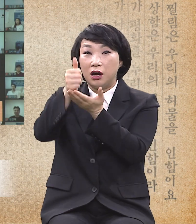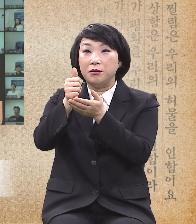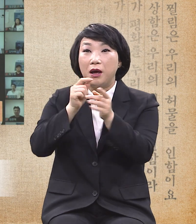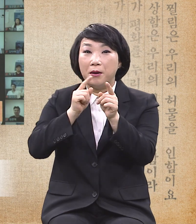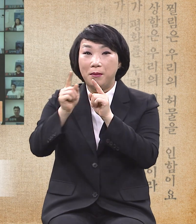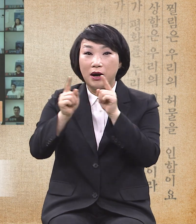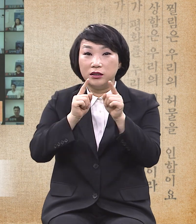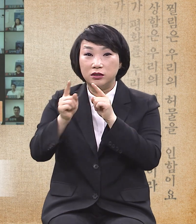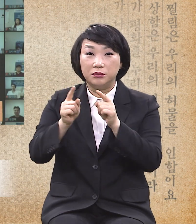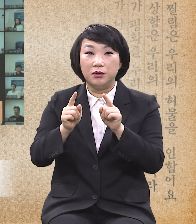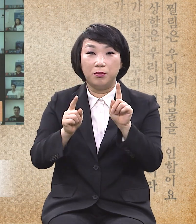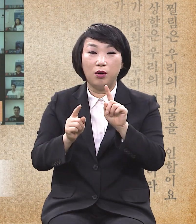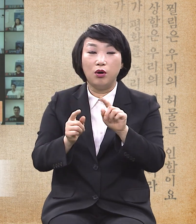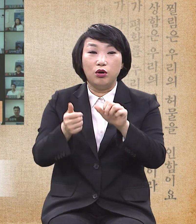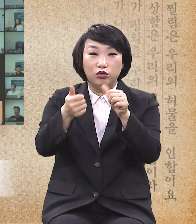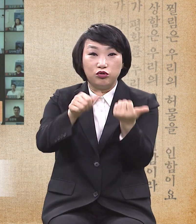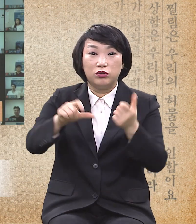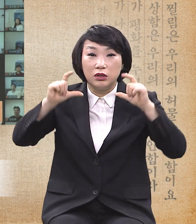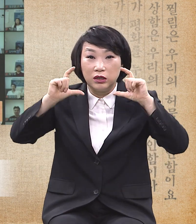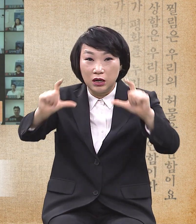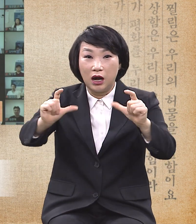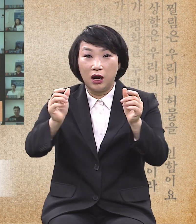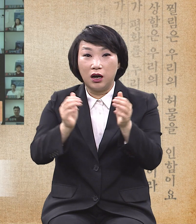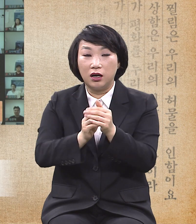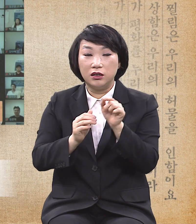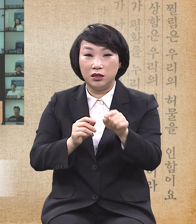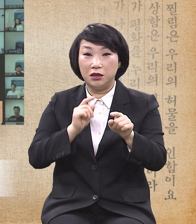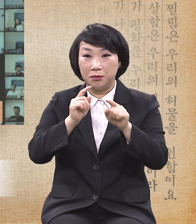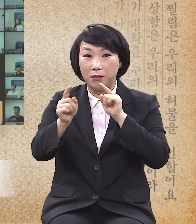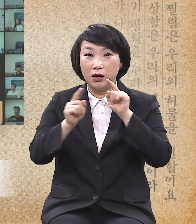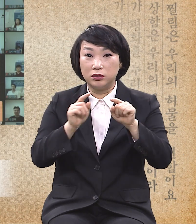말씀이 죽으리라 하시니라는 말씀이